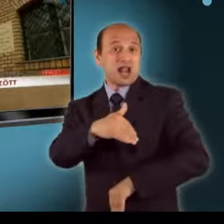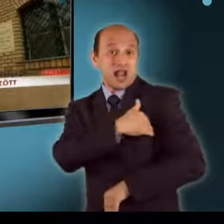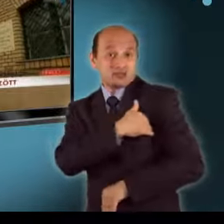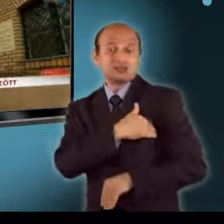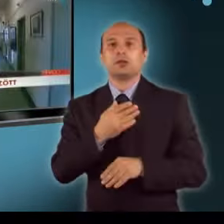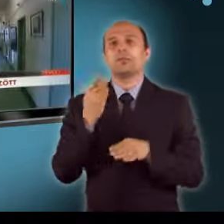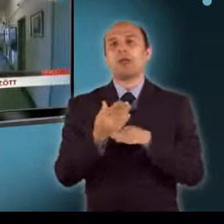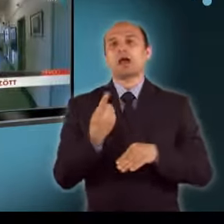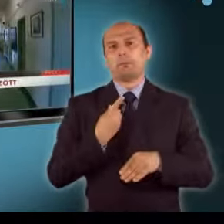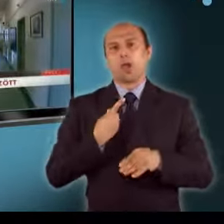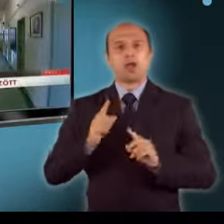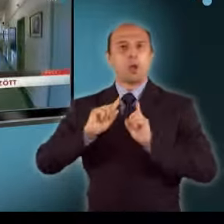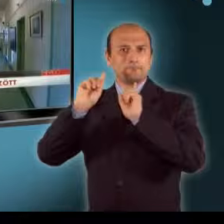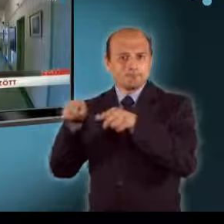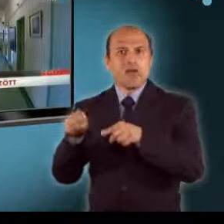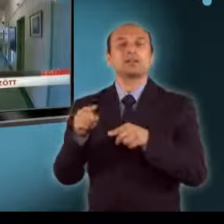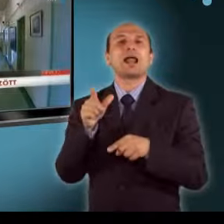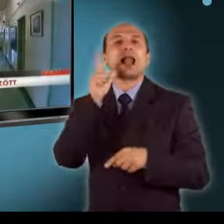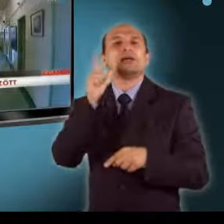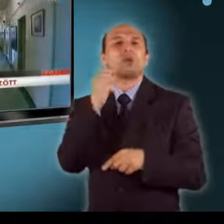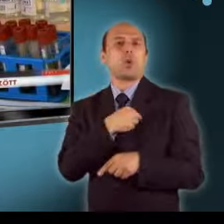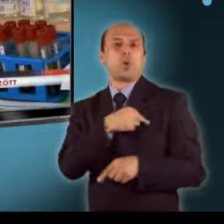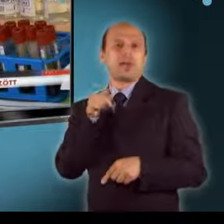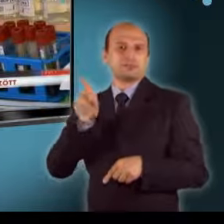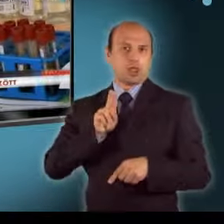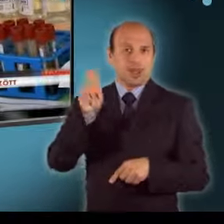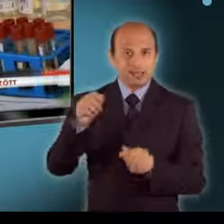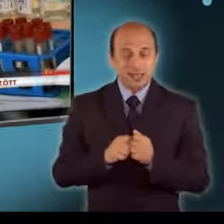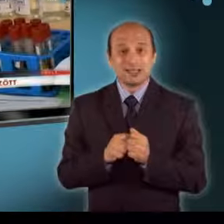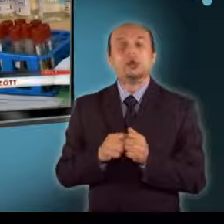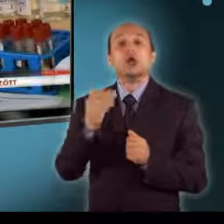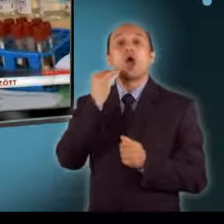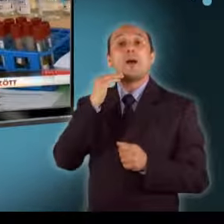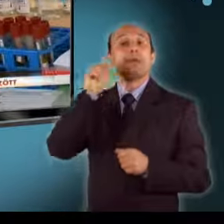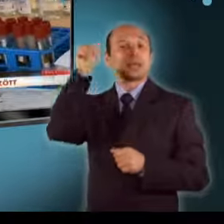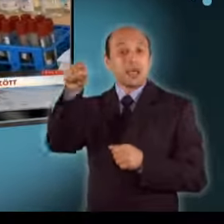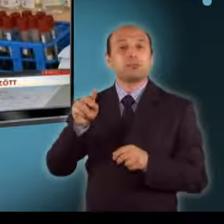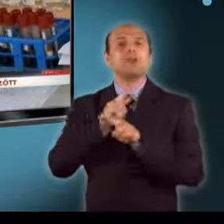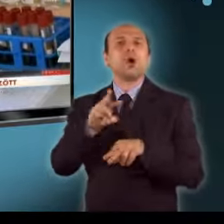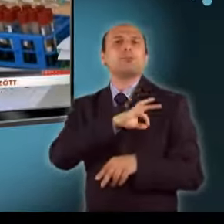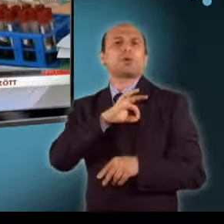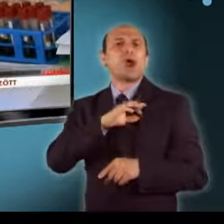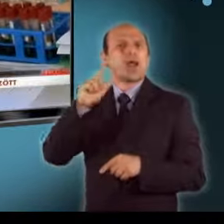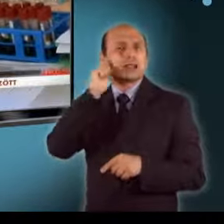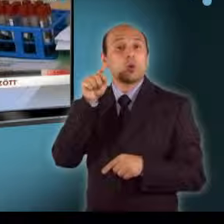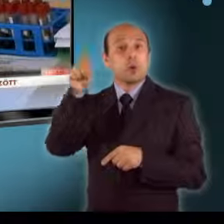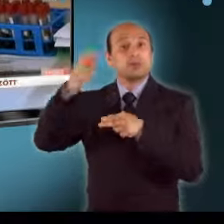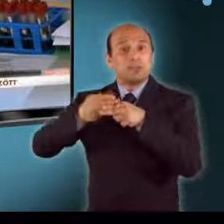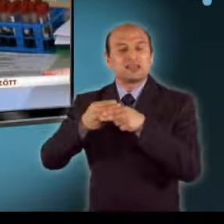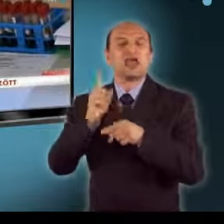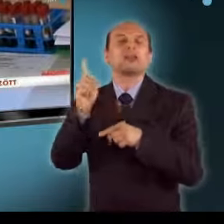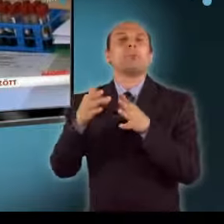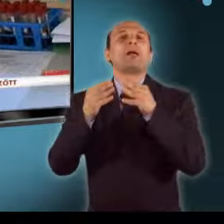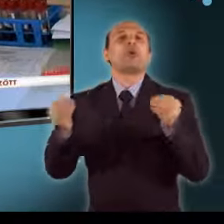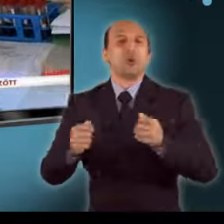kórházban. New Yorkban a férfi barátnője is beteg volt, de ő még Amerikában meggyógyult. Falus Ferenc országos tiszti főorvos a Híradónak azt mondta,